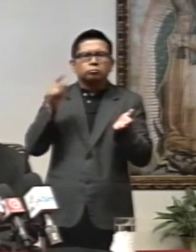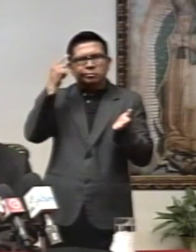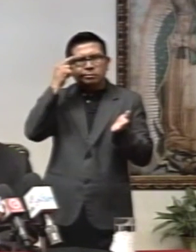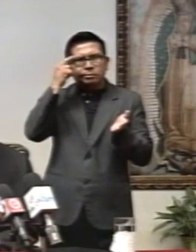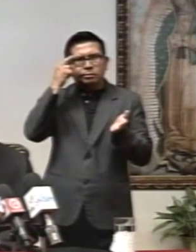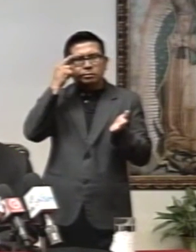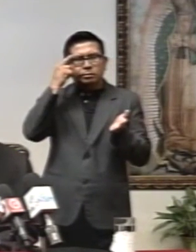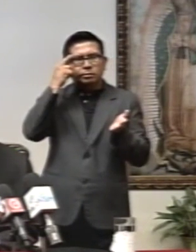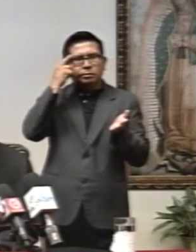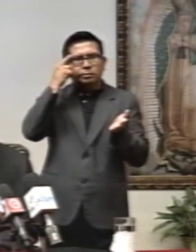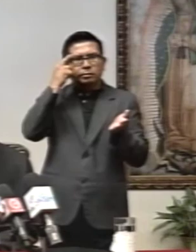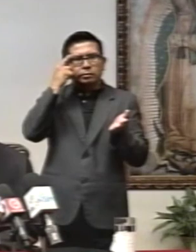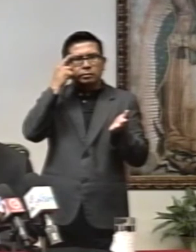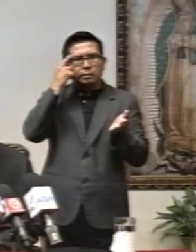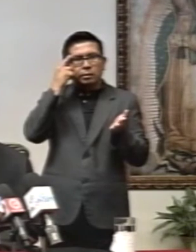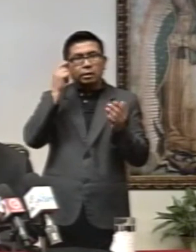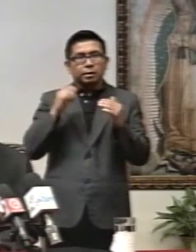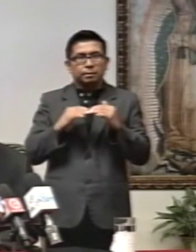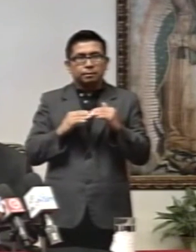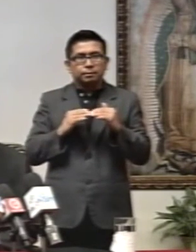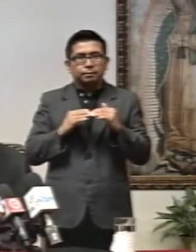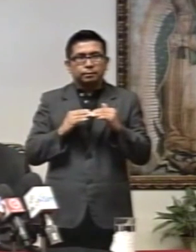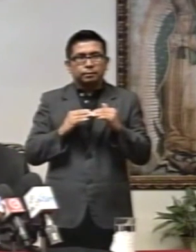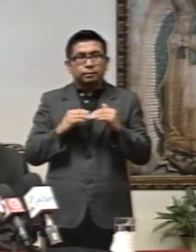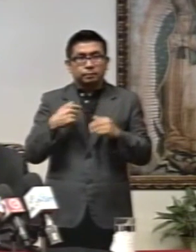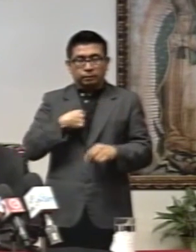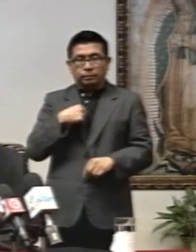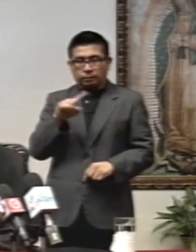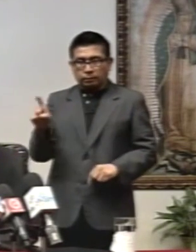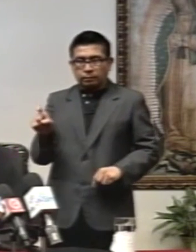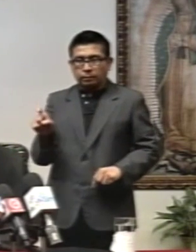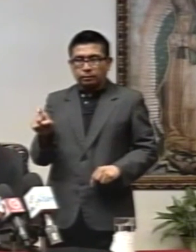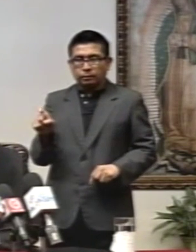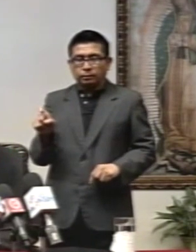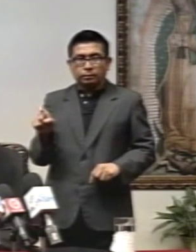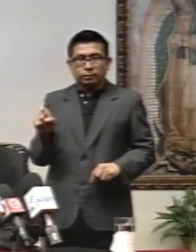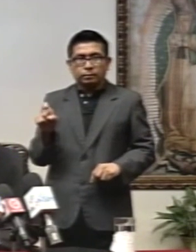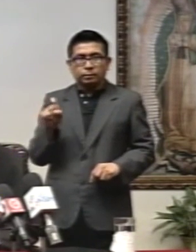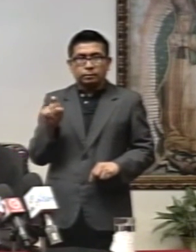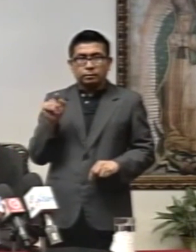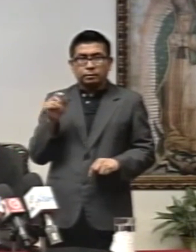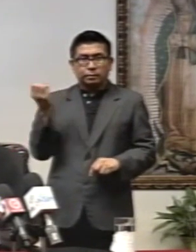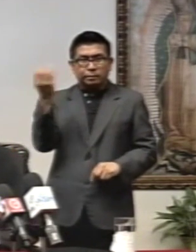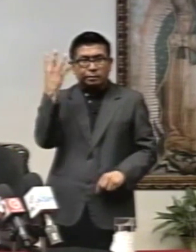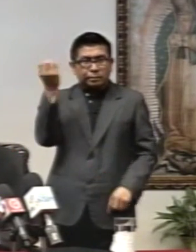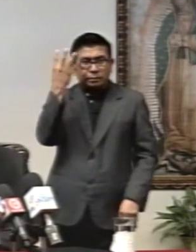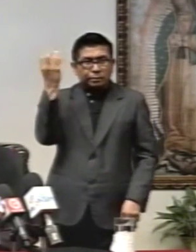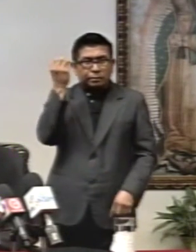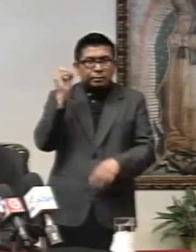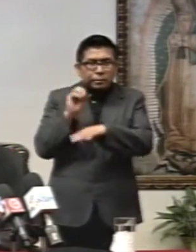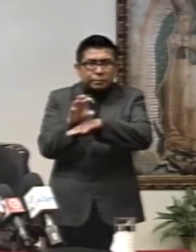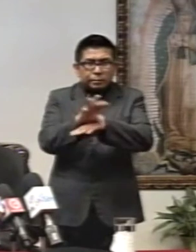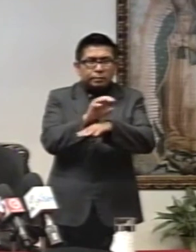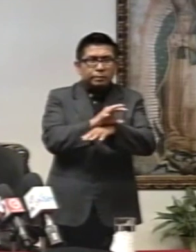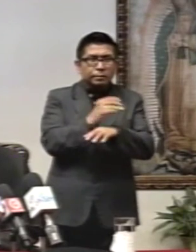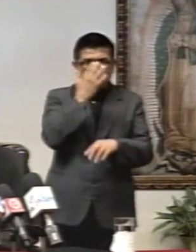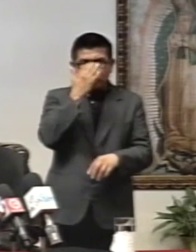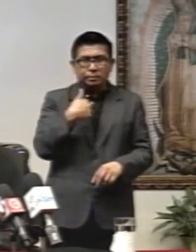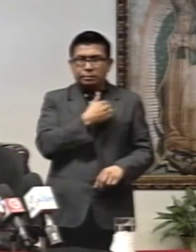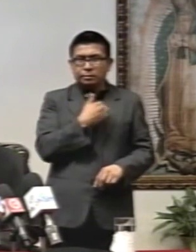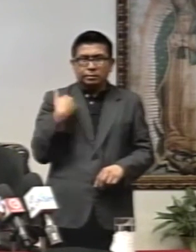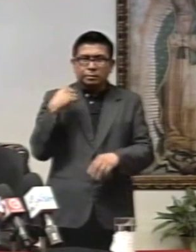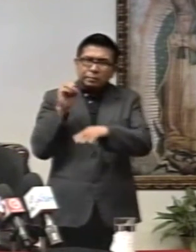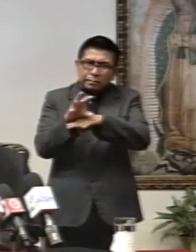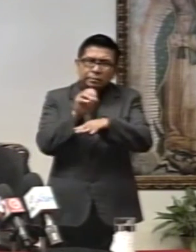considera, y a la vez se lo pregunto, pues, si es urgente el llamado que la Iglesia